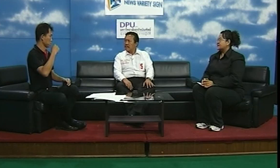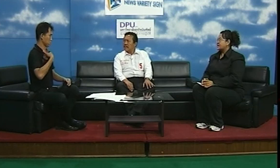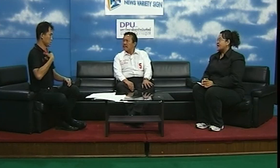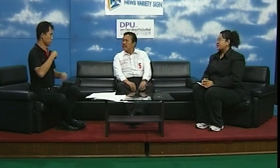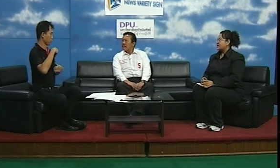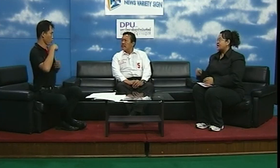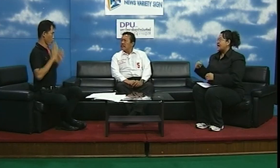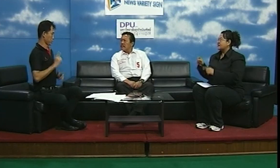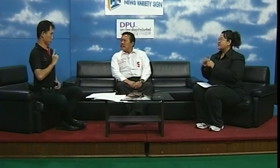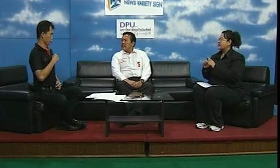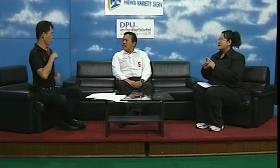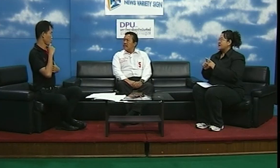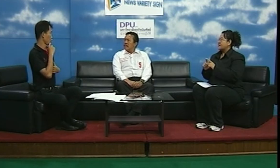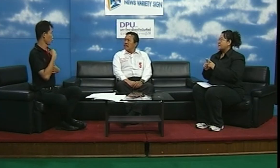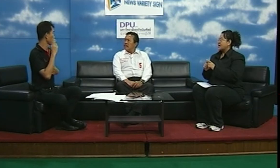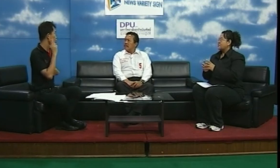ากทราบเกี่วกัทางด้าน